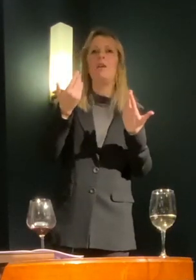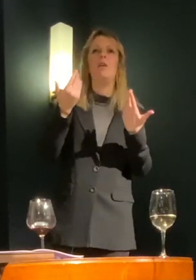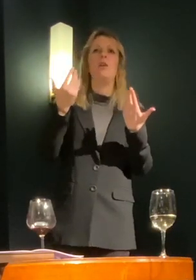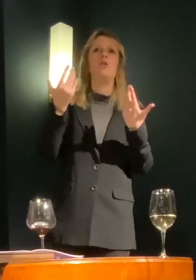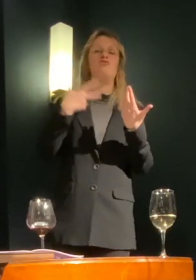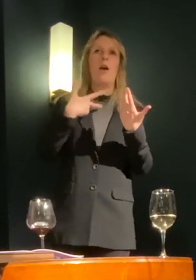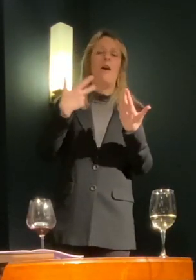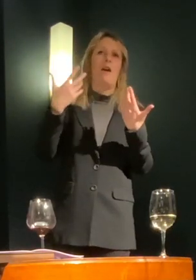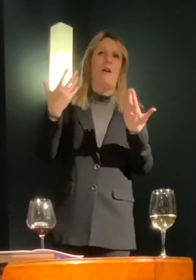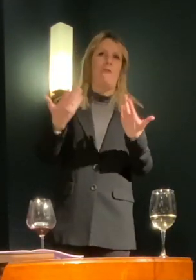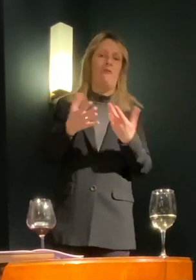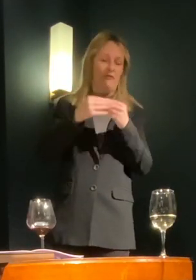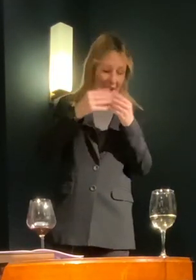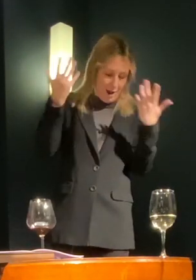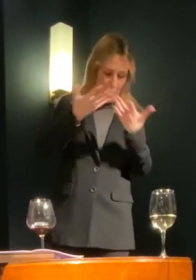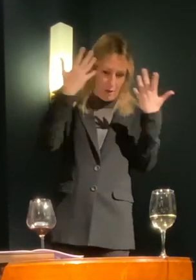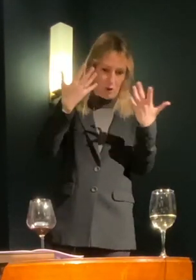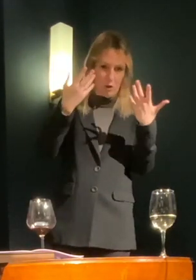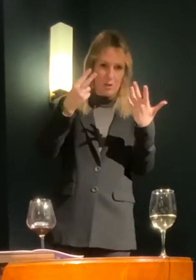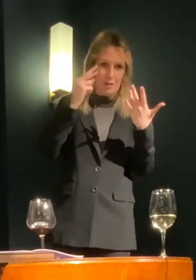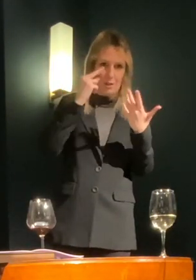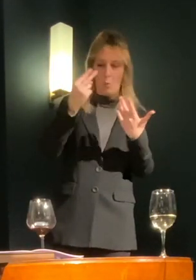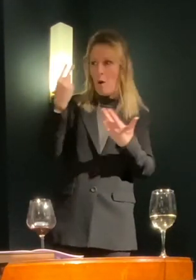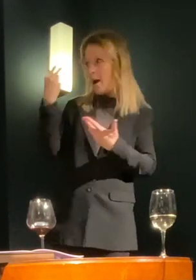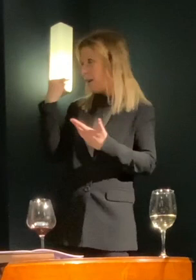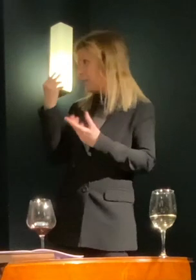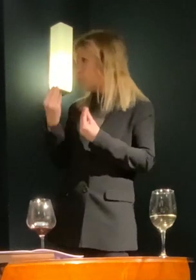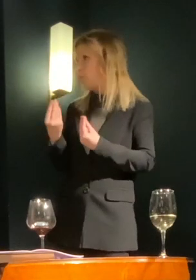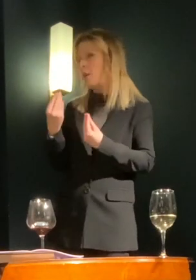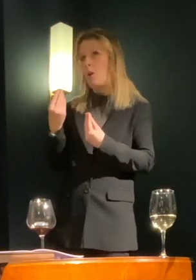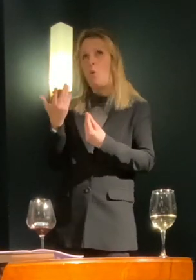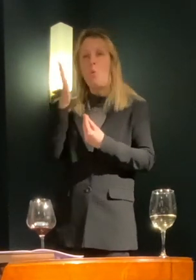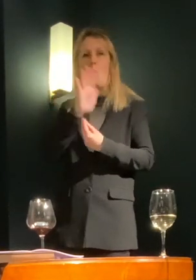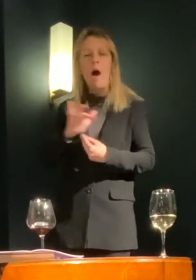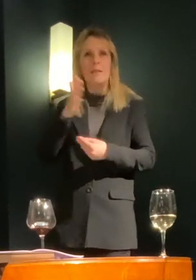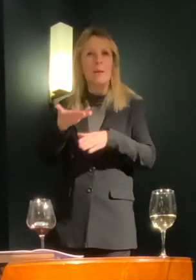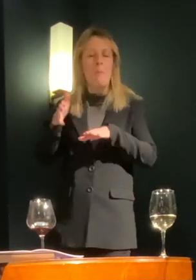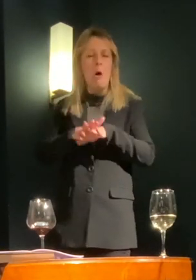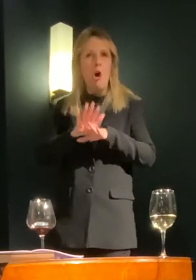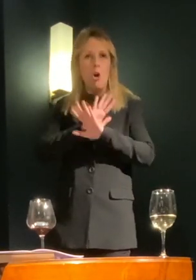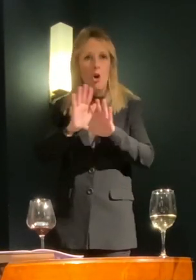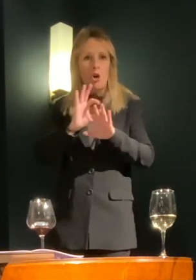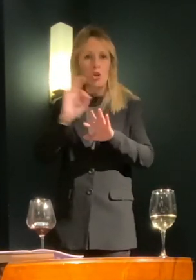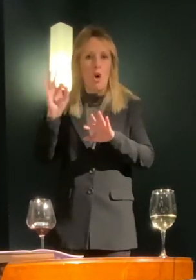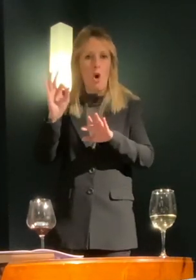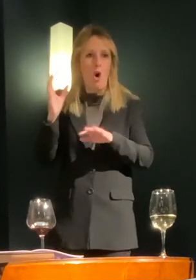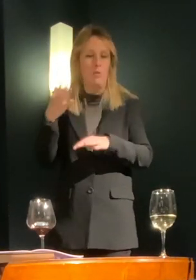fai che ti guardi indietro e dici: ma veramente lì ci lasciavo le penne, o comunque lì mi potevano beccare. Cioè, hai fatto delle cose perché non ci